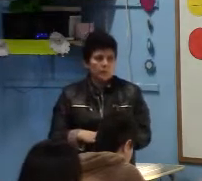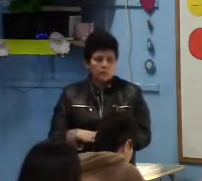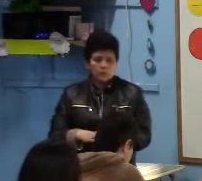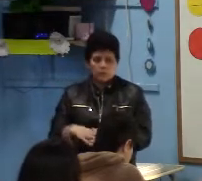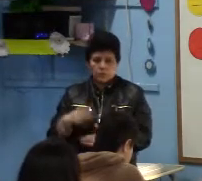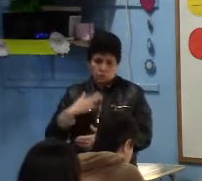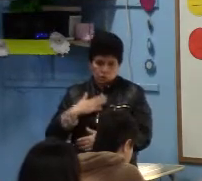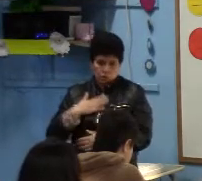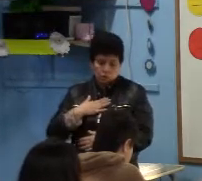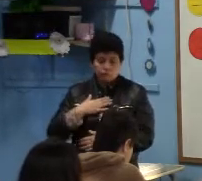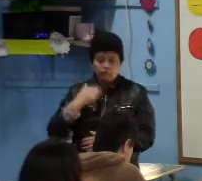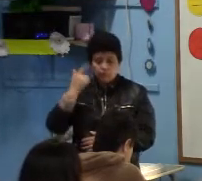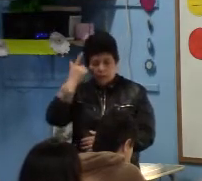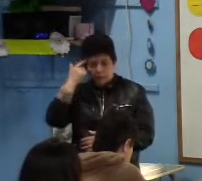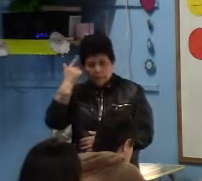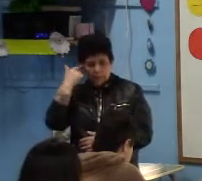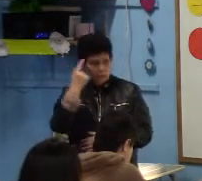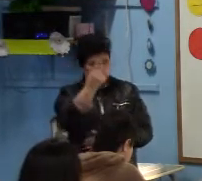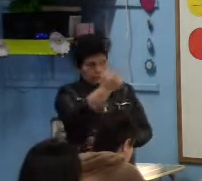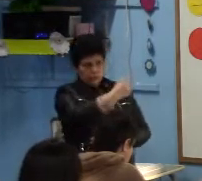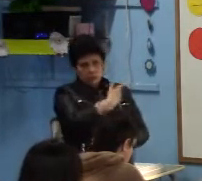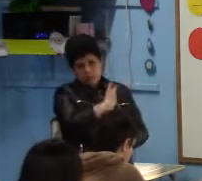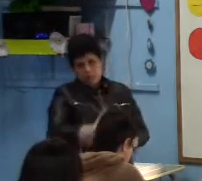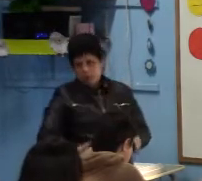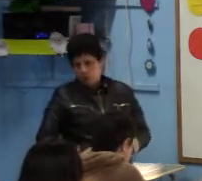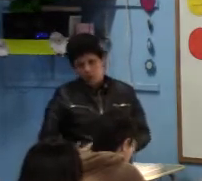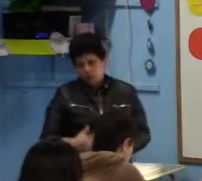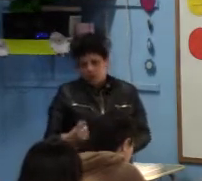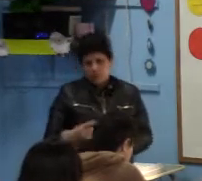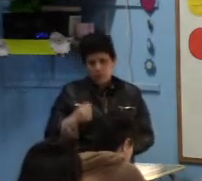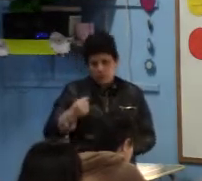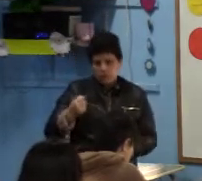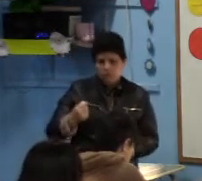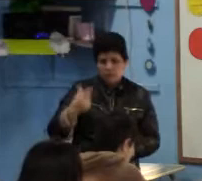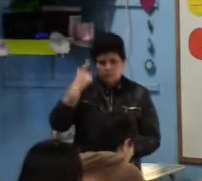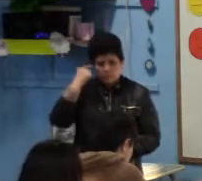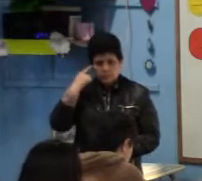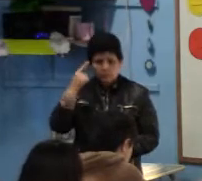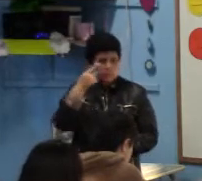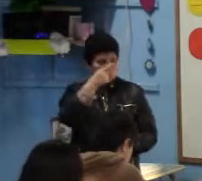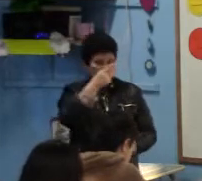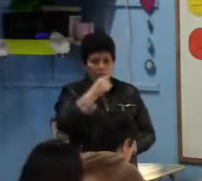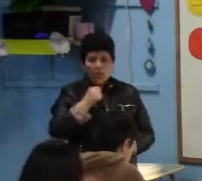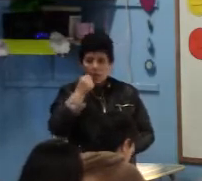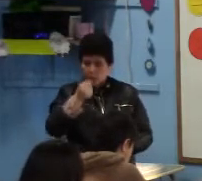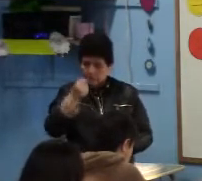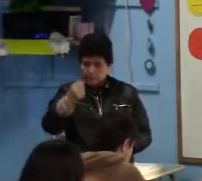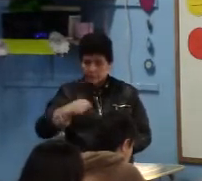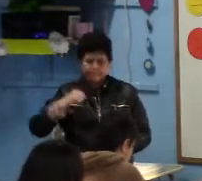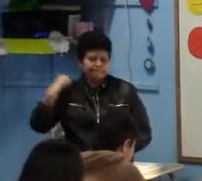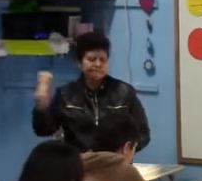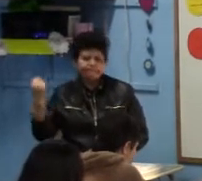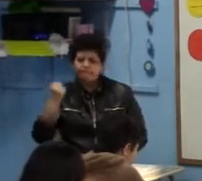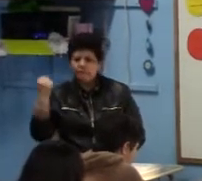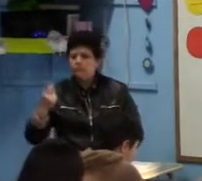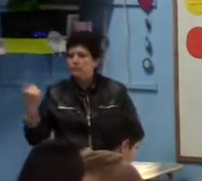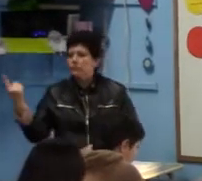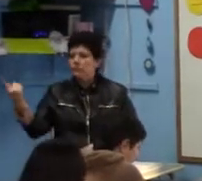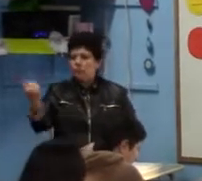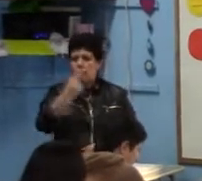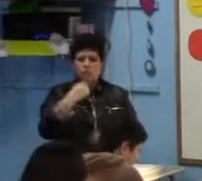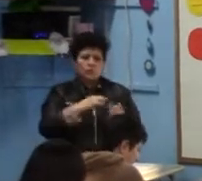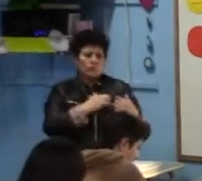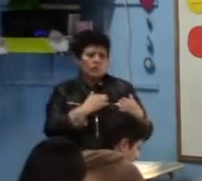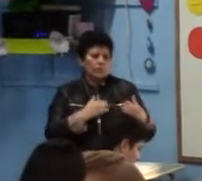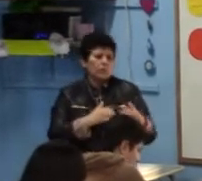nosotros adaptarnos. ¿Está bien? Entonces yo creo que lo que dijo el pastor es importante, ¿no? Que ustedes están en el corazón